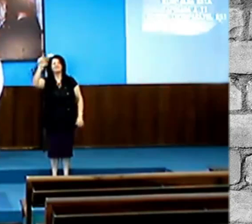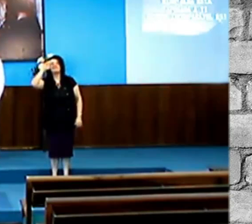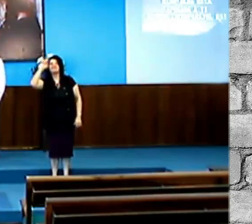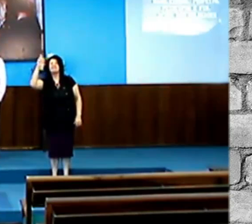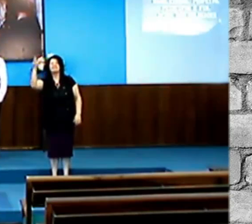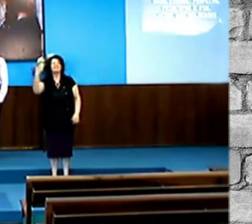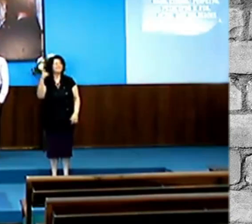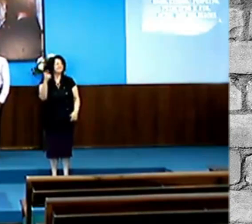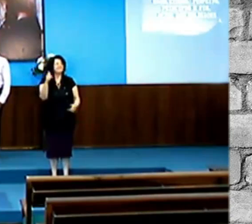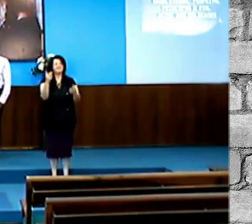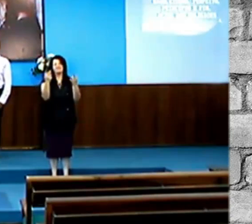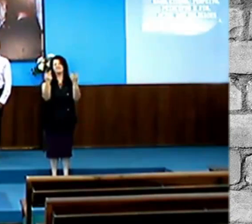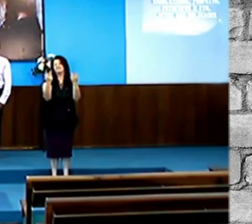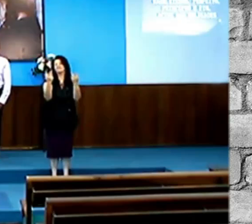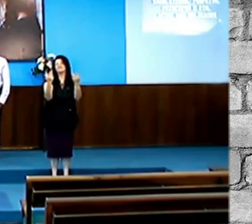incomparável